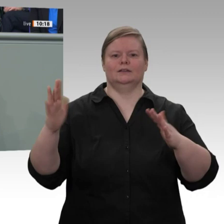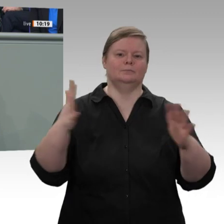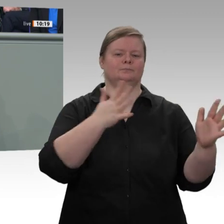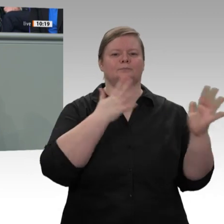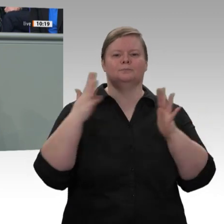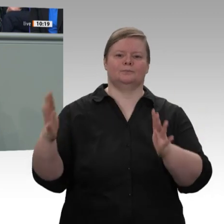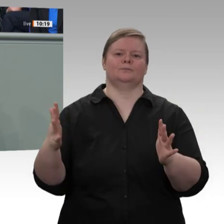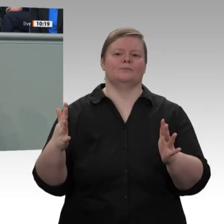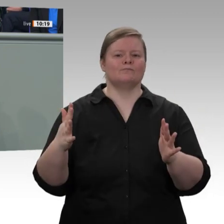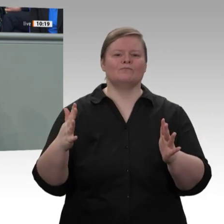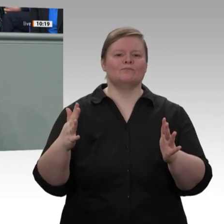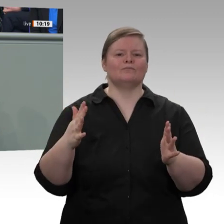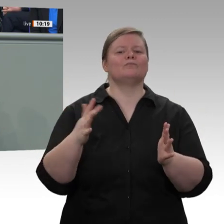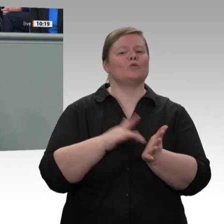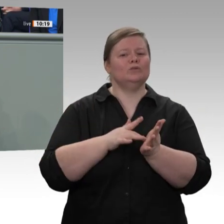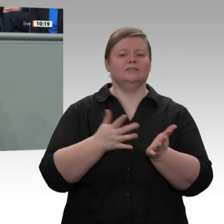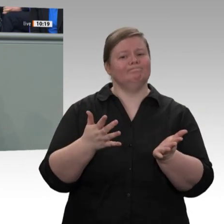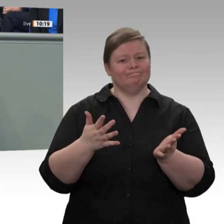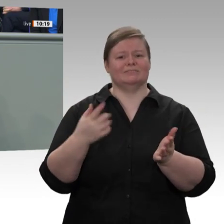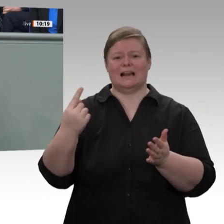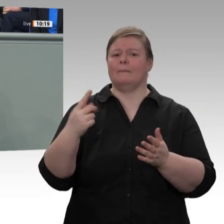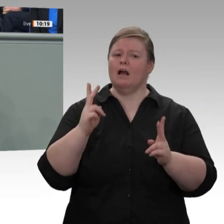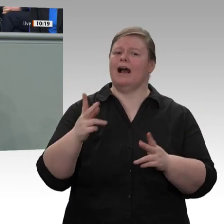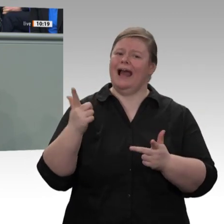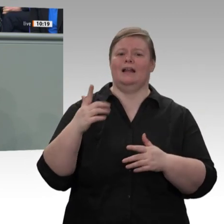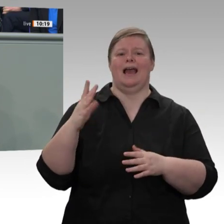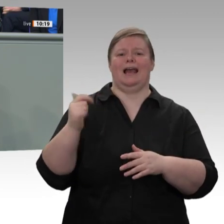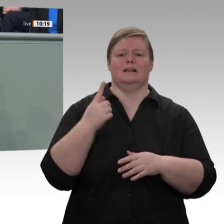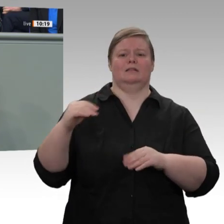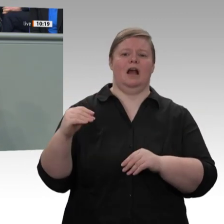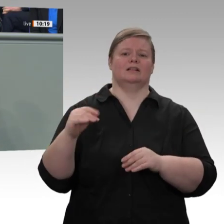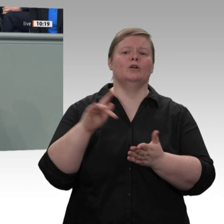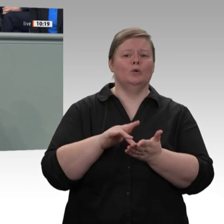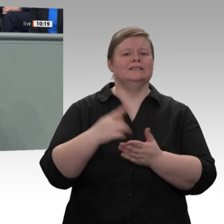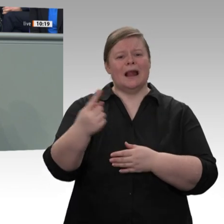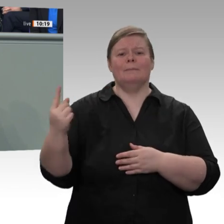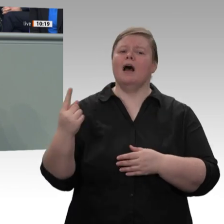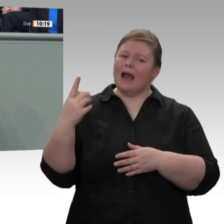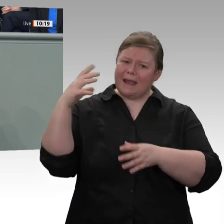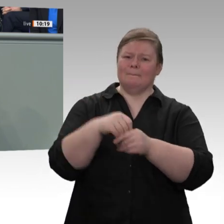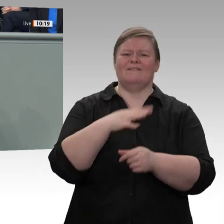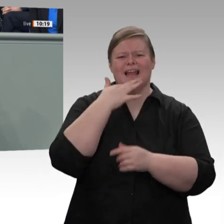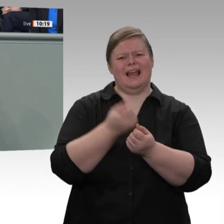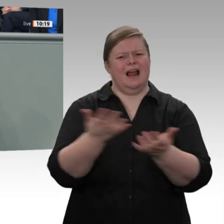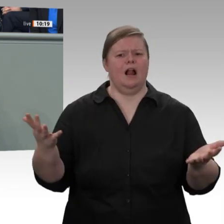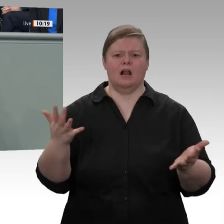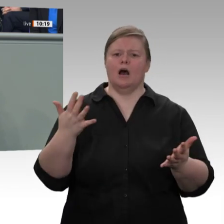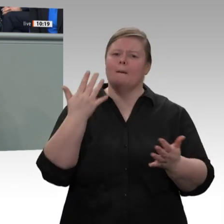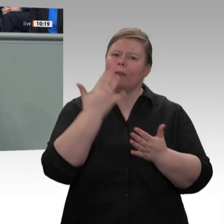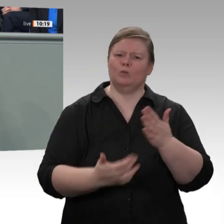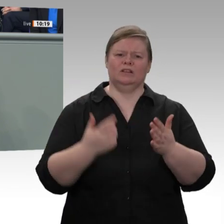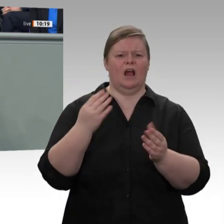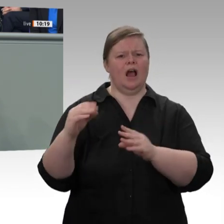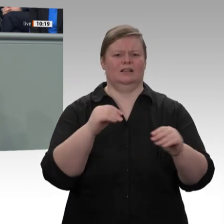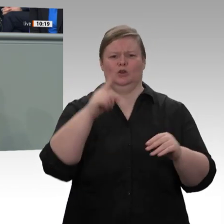die Mordtaten von Christchurch, den Mord an Walter Lübcke, die Tat von El Peso, die Tat von Halle und jetzt eben wieder